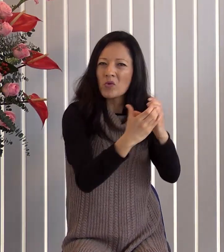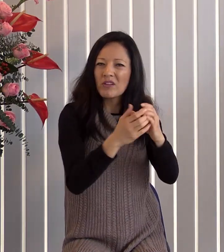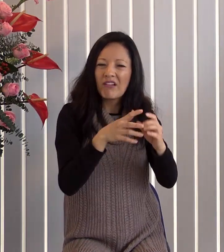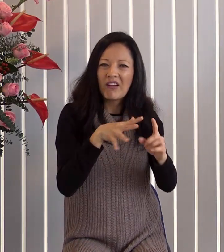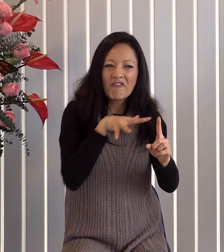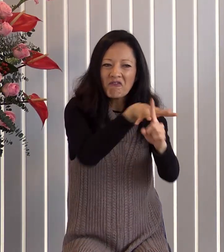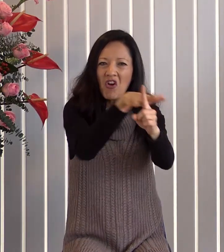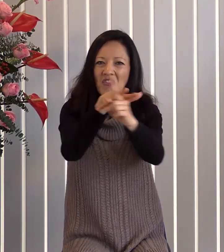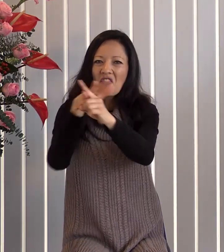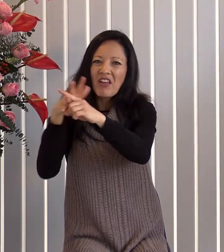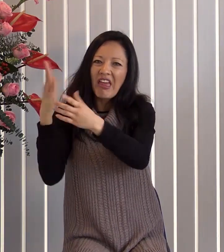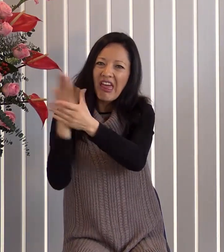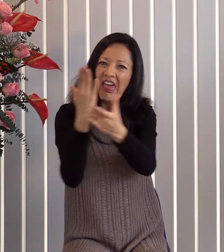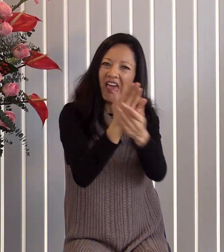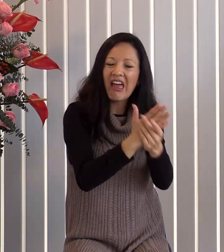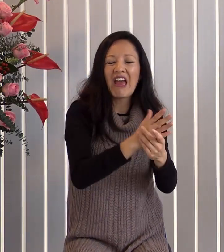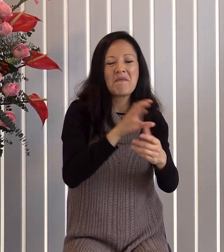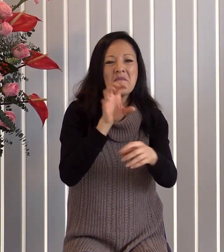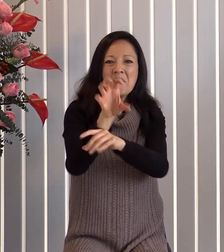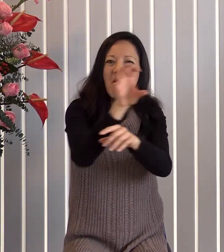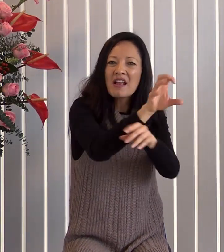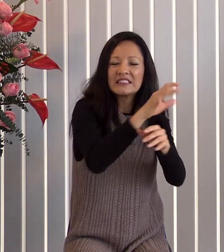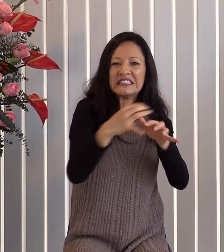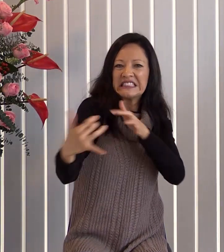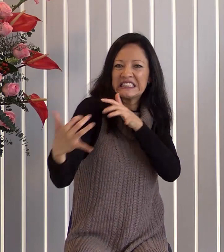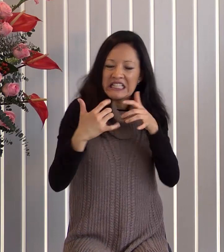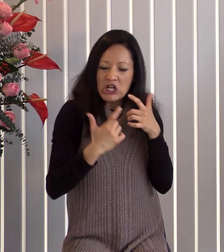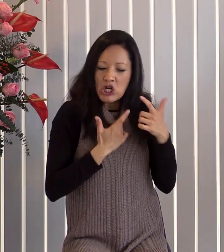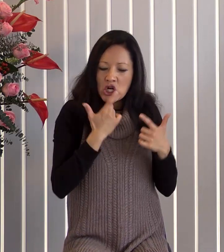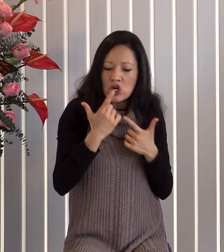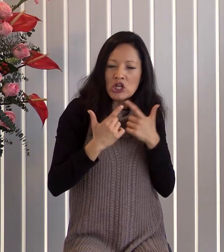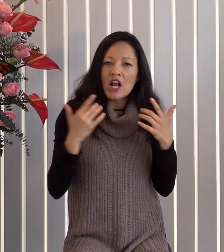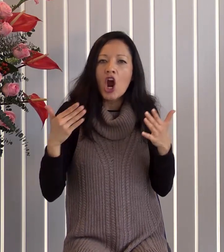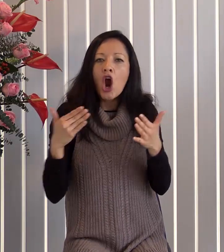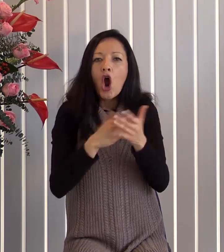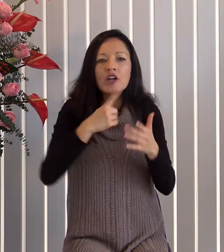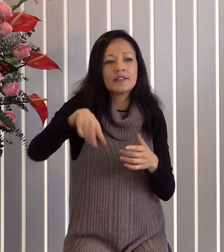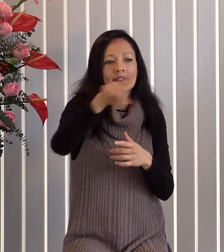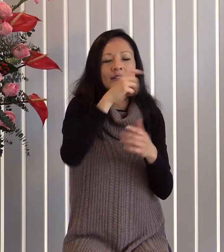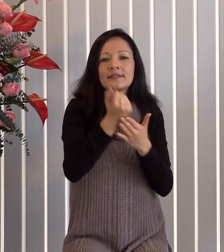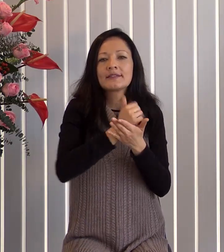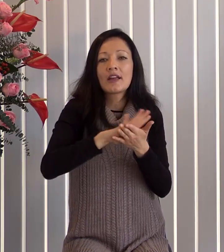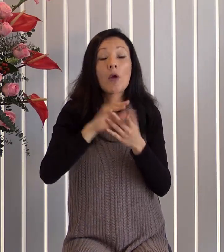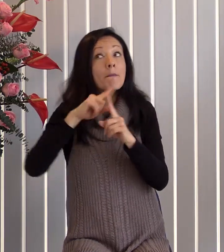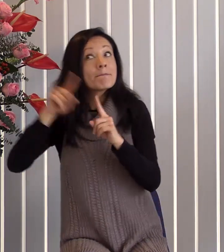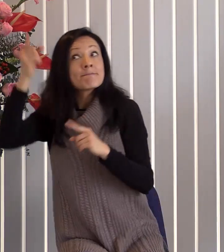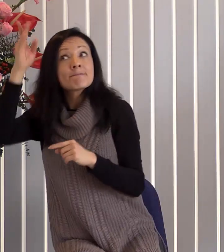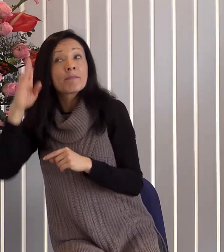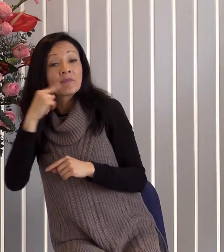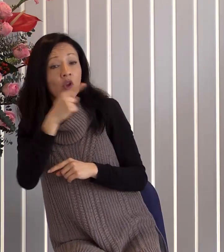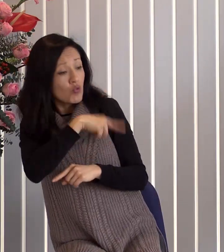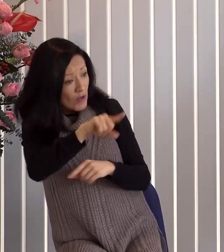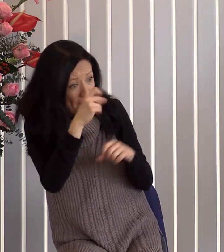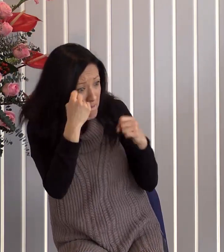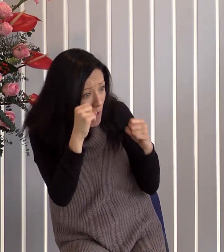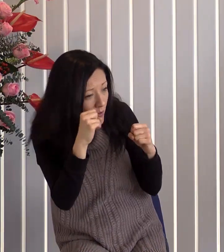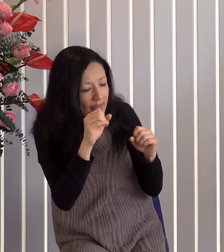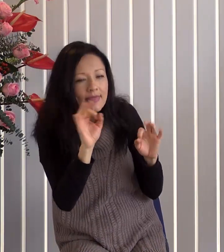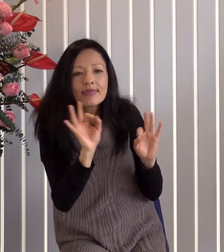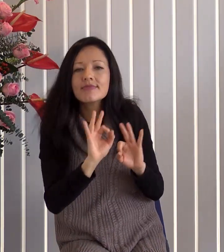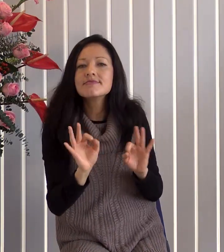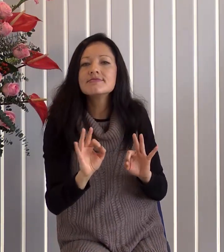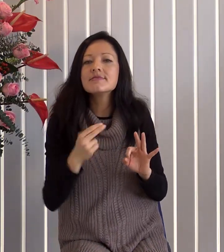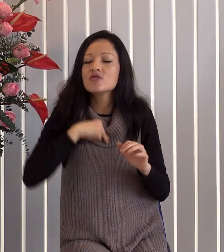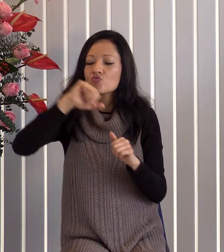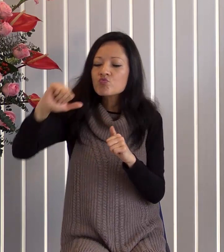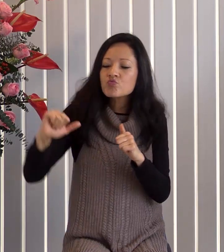ha permitido que Satanás esté haciendo guerra contra los santos. Pero el Señor dijo, pues ustedes no se preocupen, yo